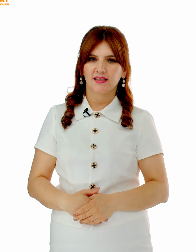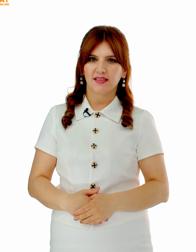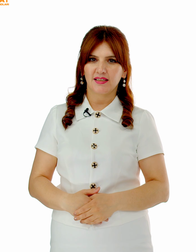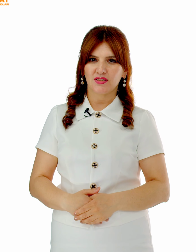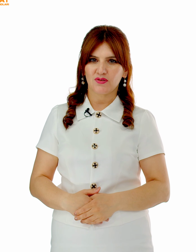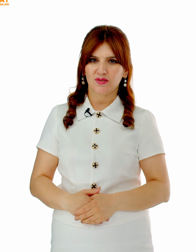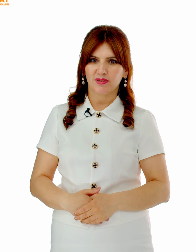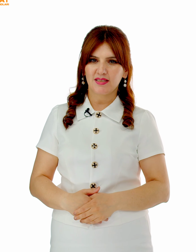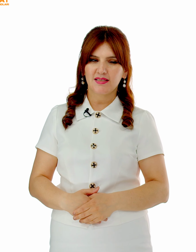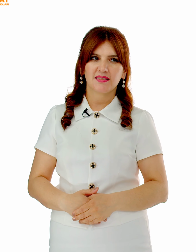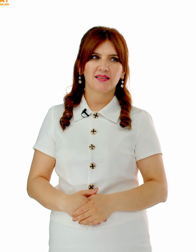Keyingi so'zimiz